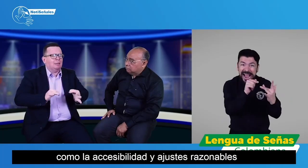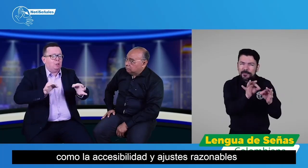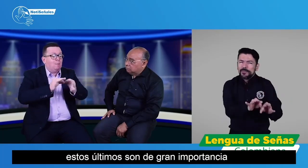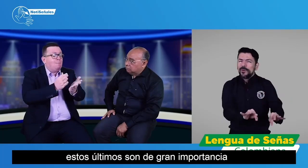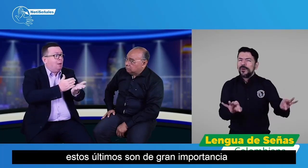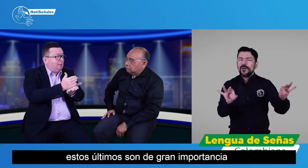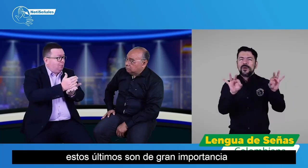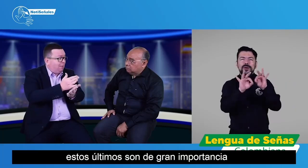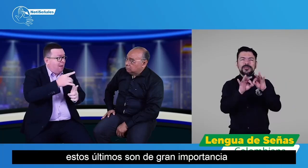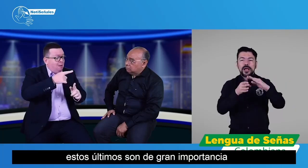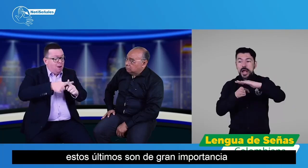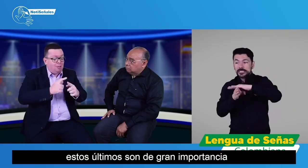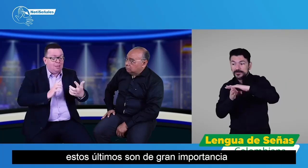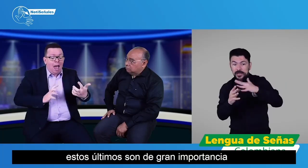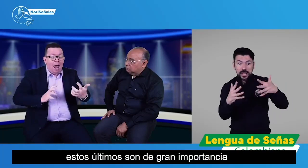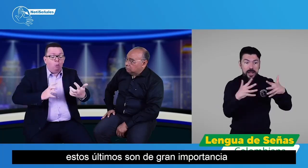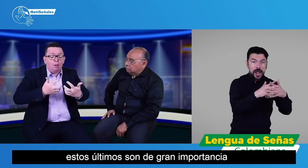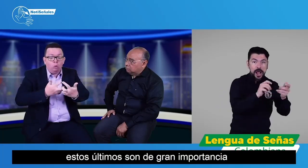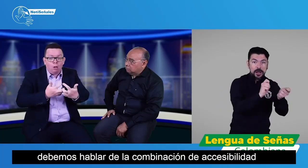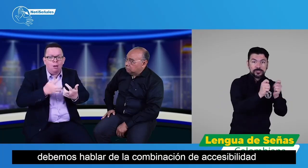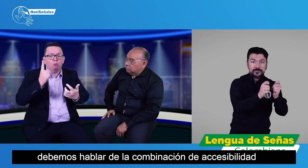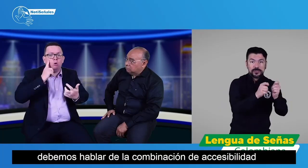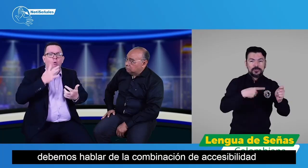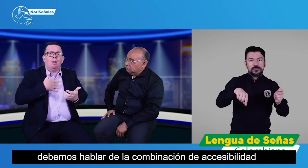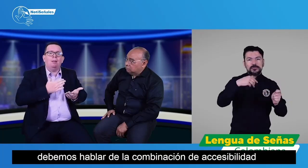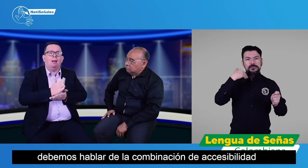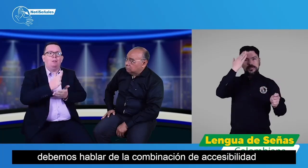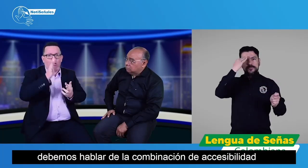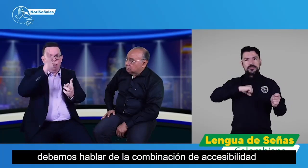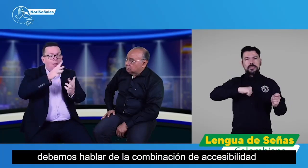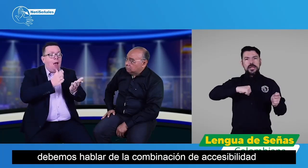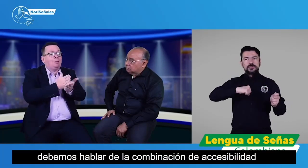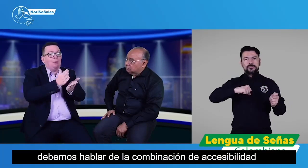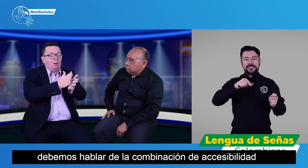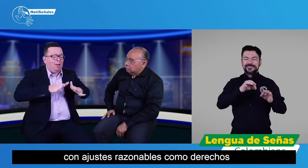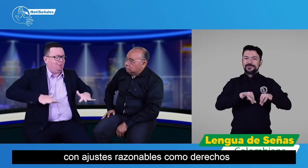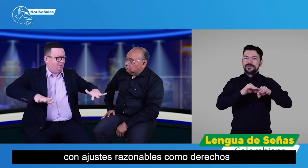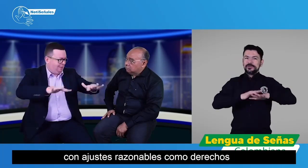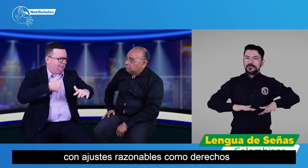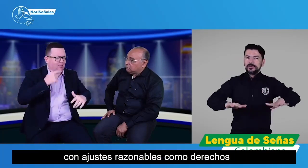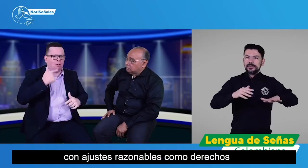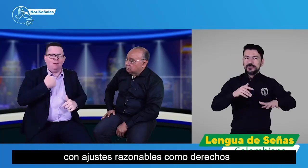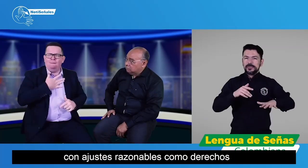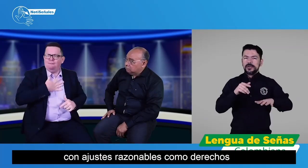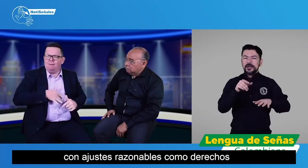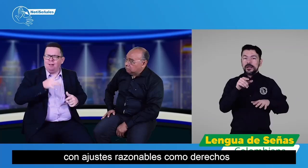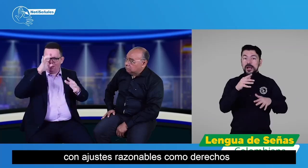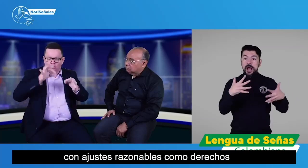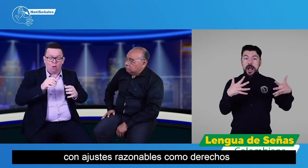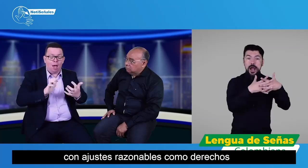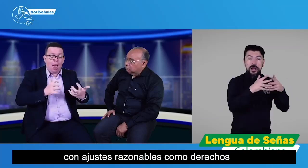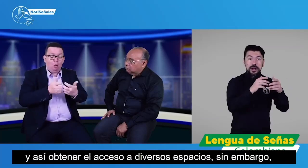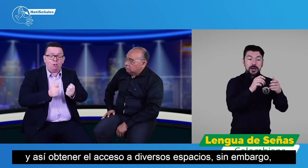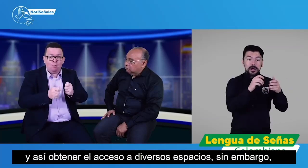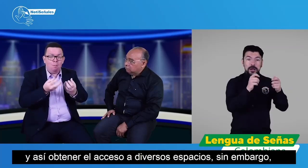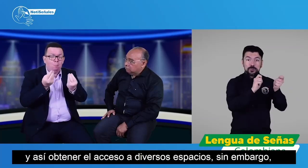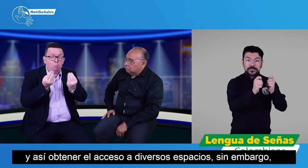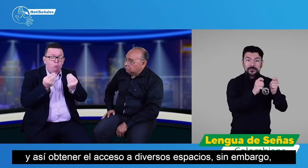Estos últimos son de gran importancia. Debemos hablar de la combinación de accesibilidad con ajustes razonables como derechos, y así obtener el